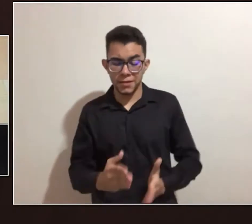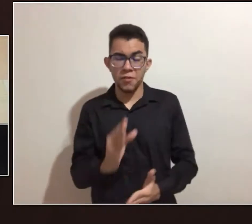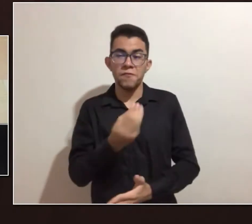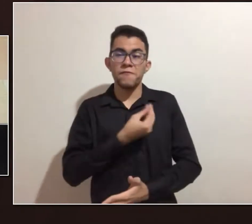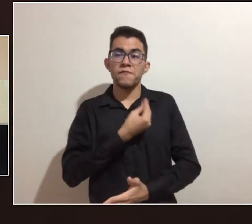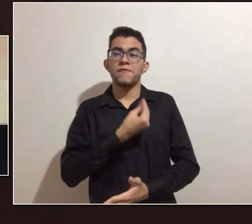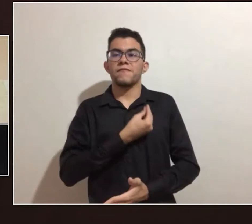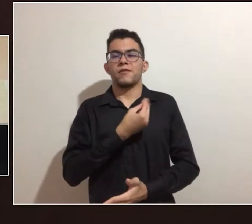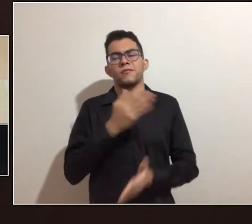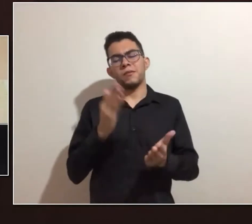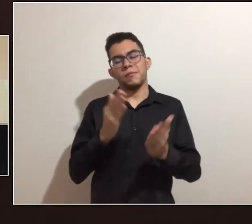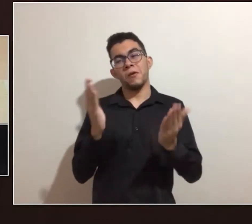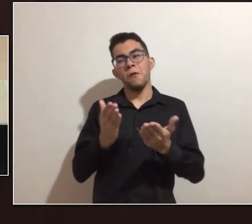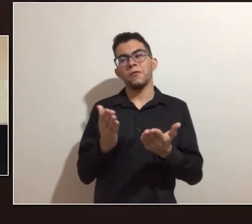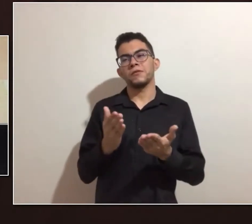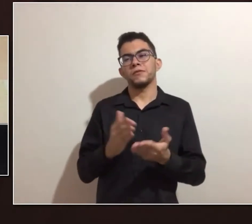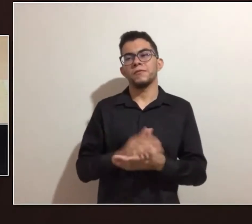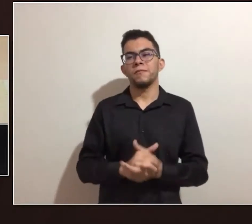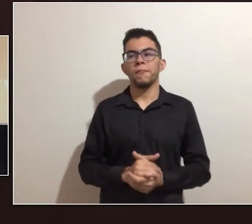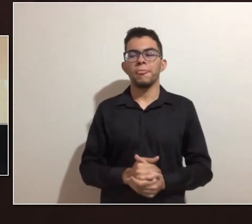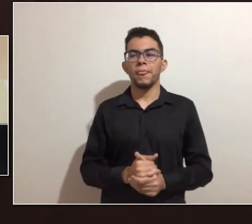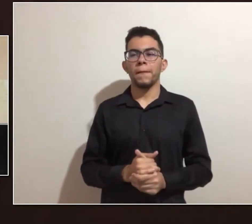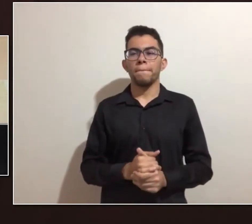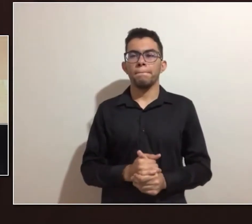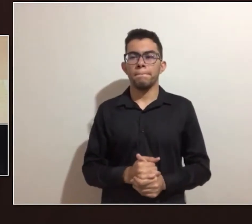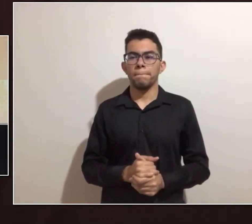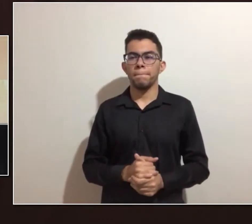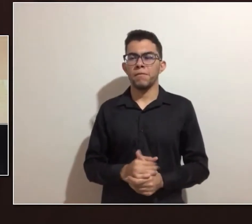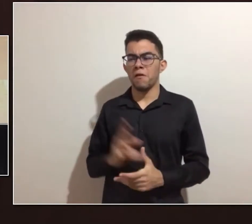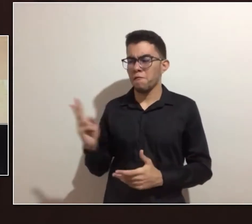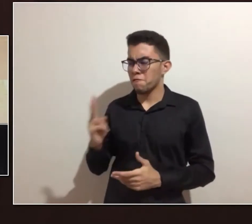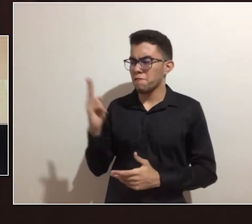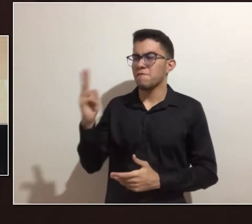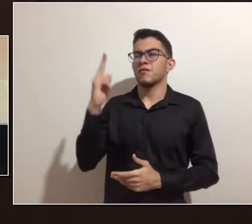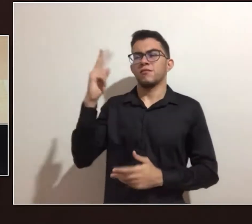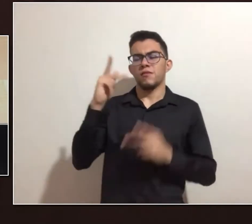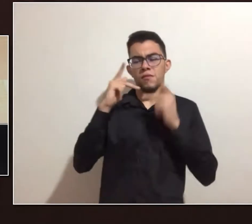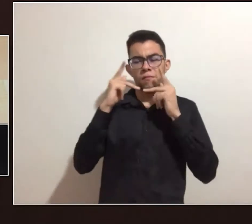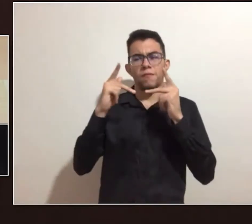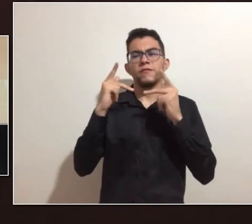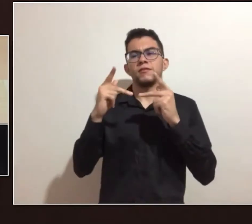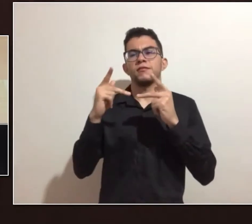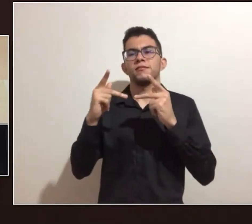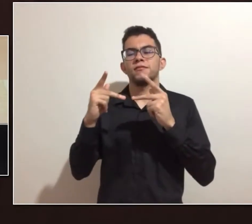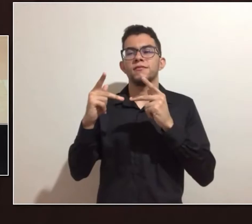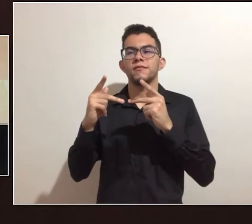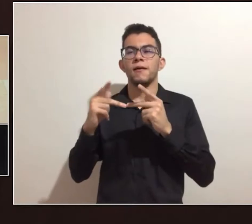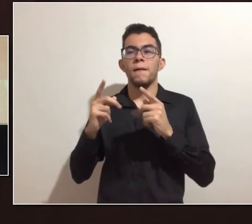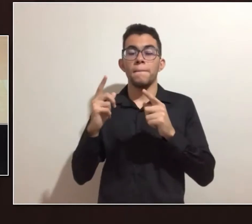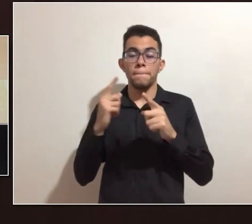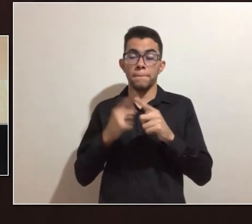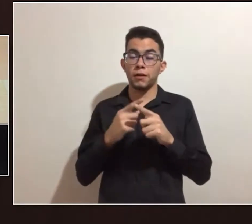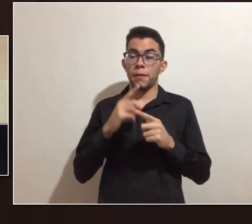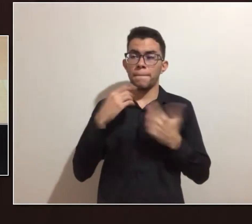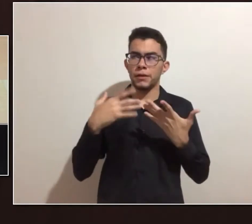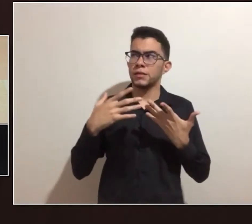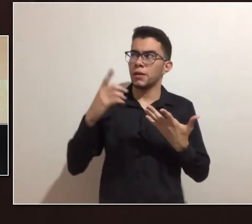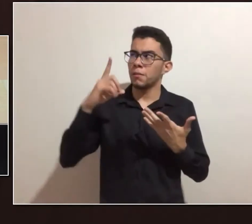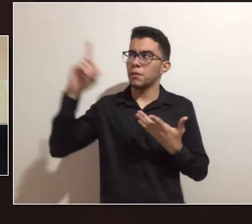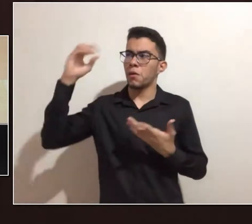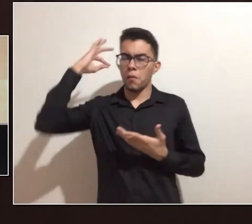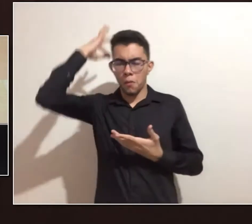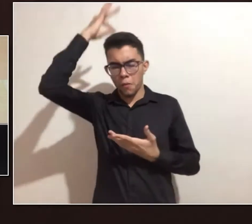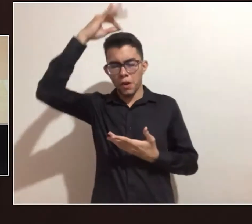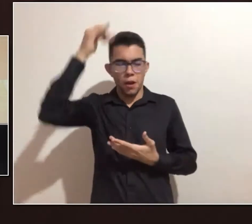nós vamos valorizar o falar do Espírito e ouvir o que o Espírito tem a dizer, né, às